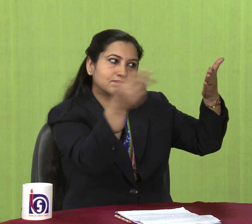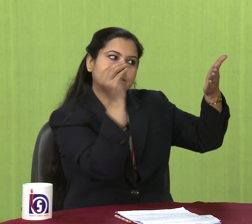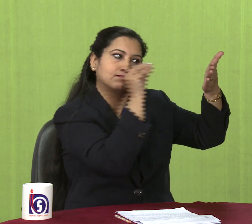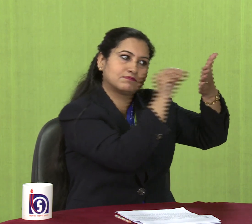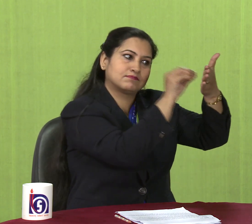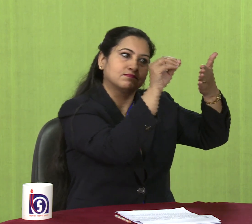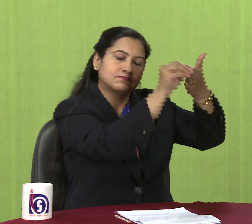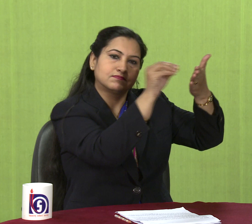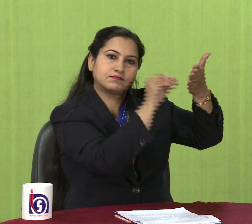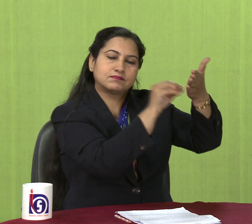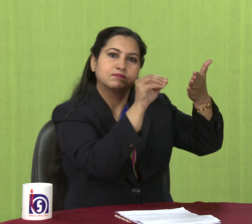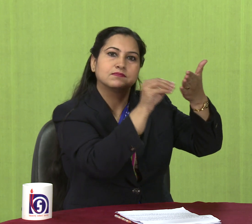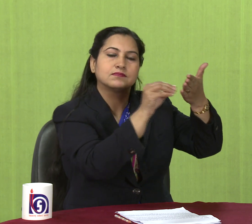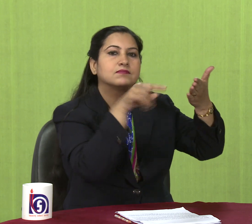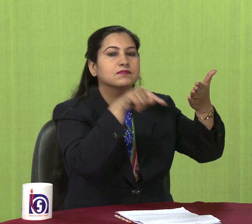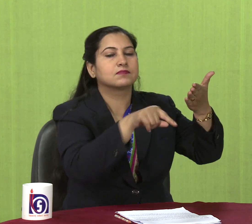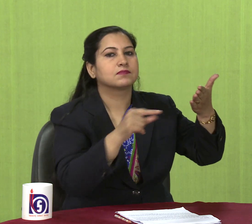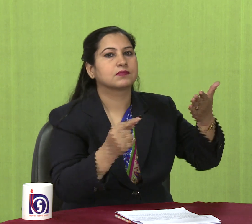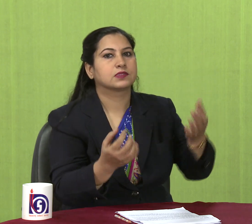अर्थ सौंदर्य उत्पन्न किया है।